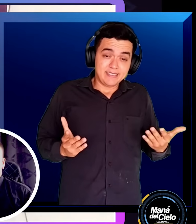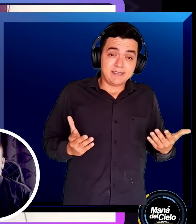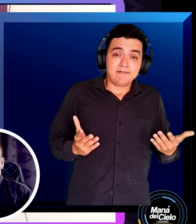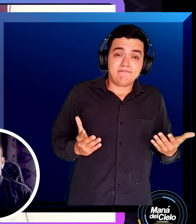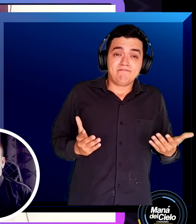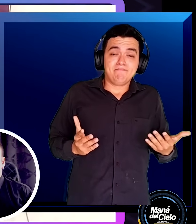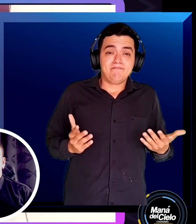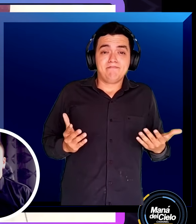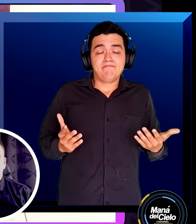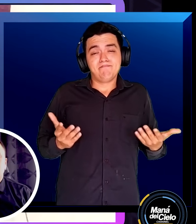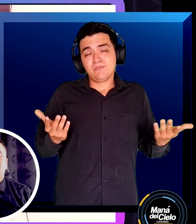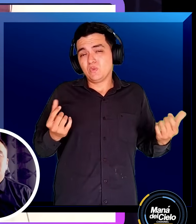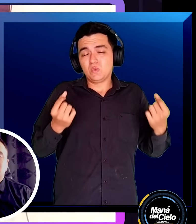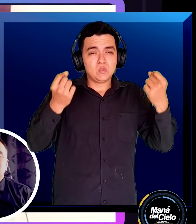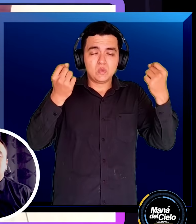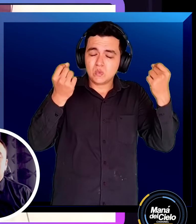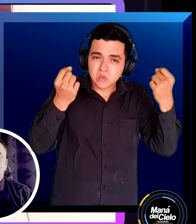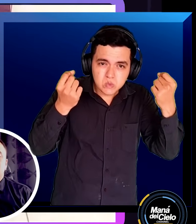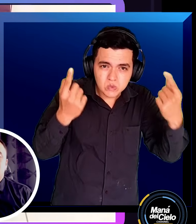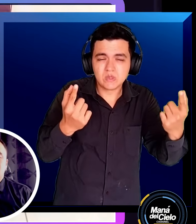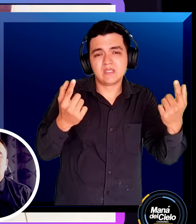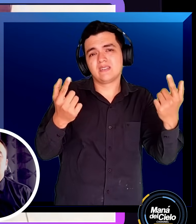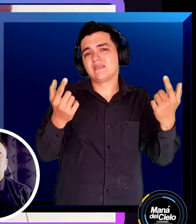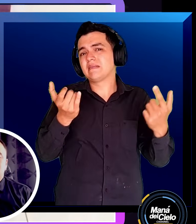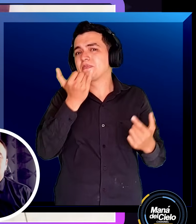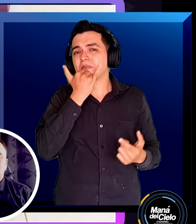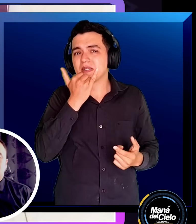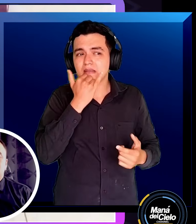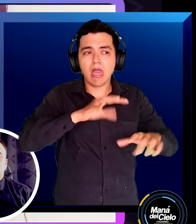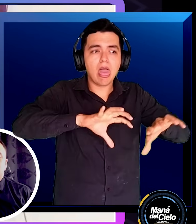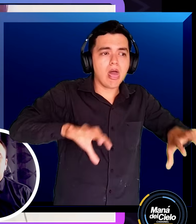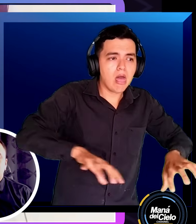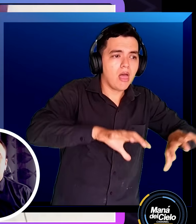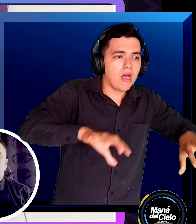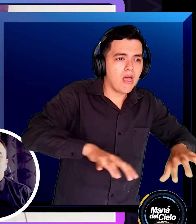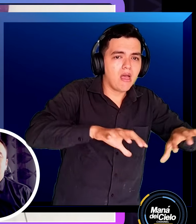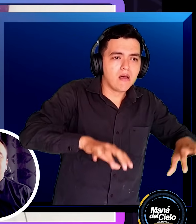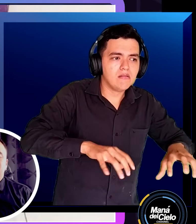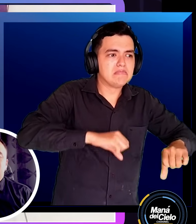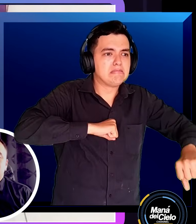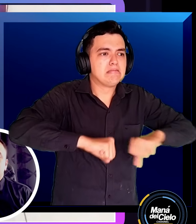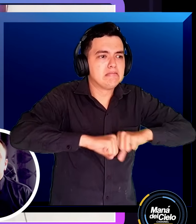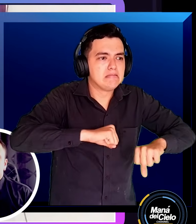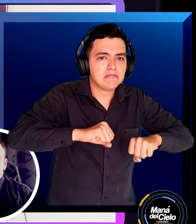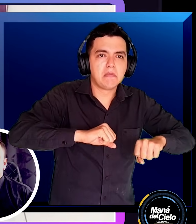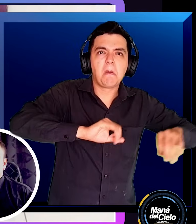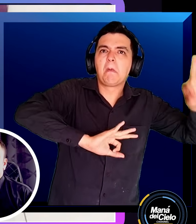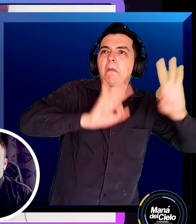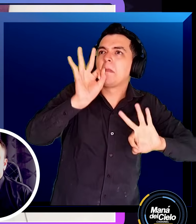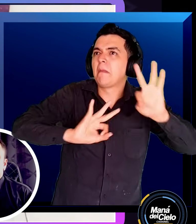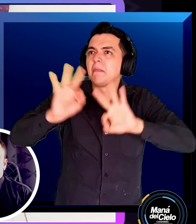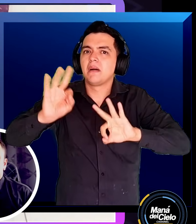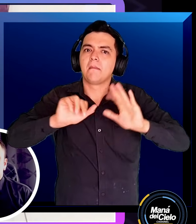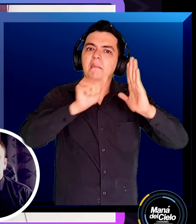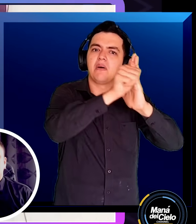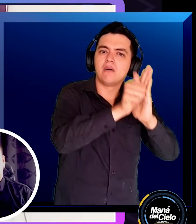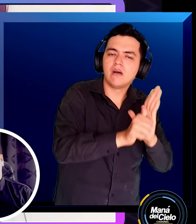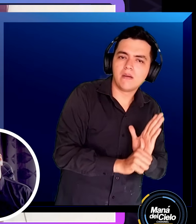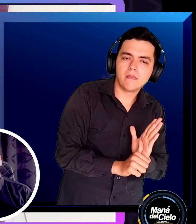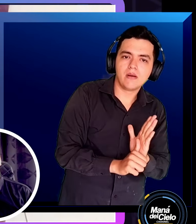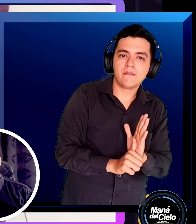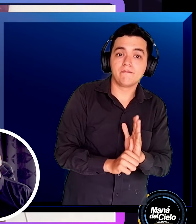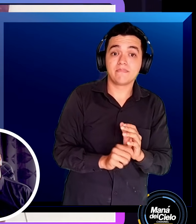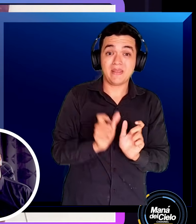pero movimiento de qué. Si lo que Dios necesita, ya que su venida es tan cerca, es